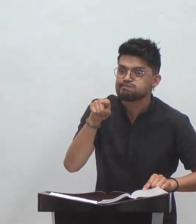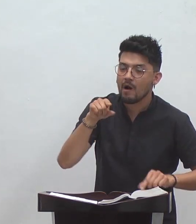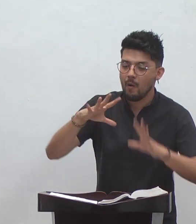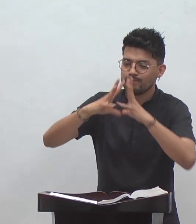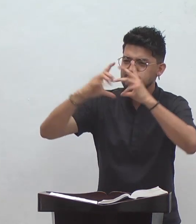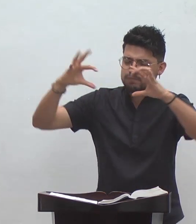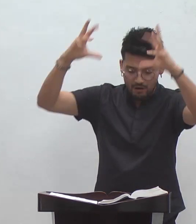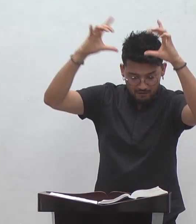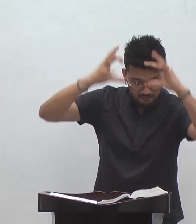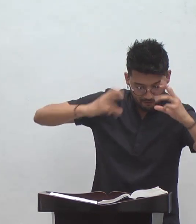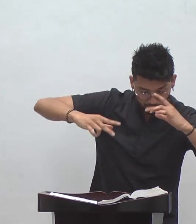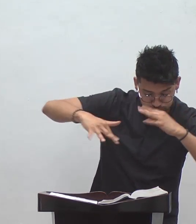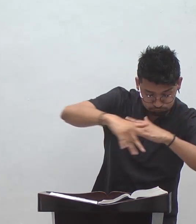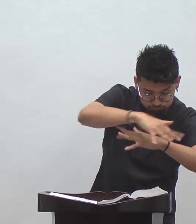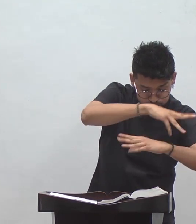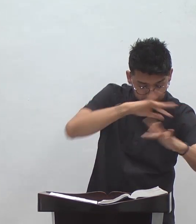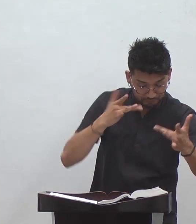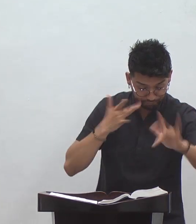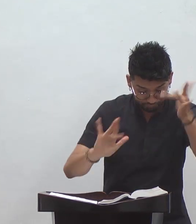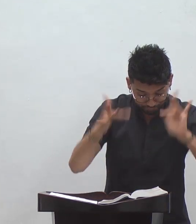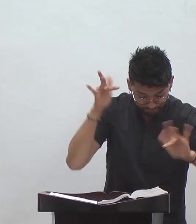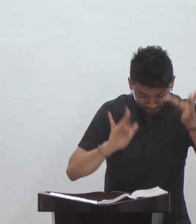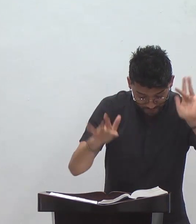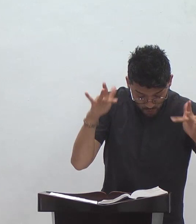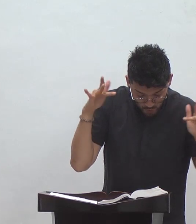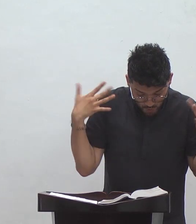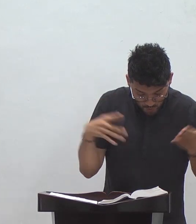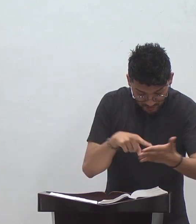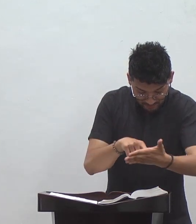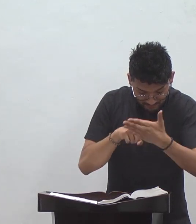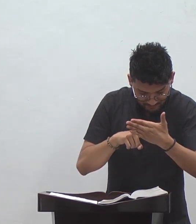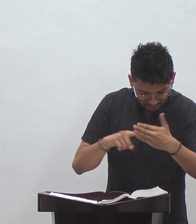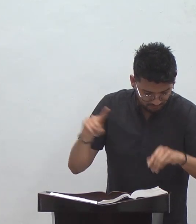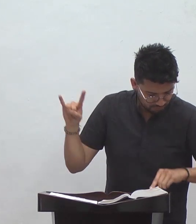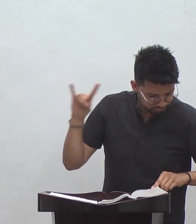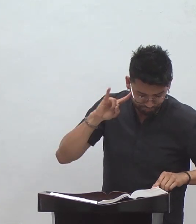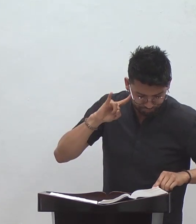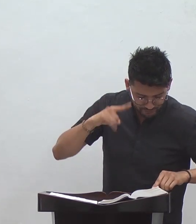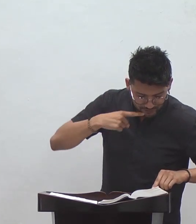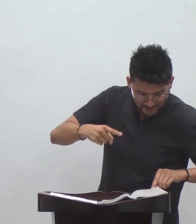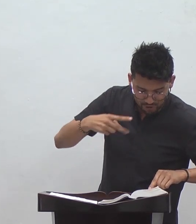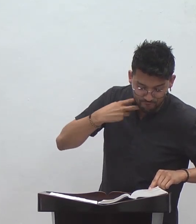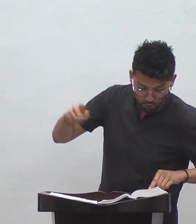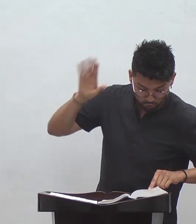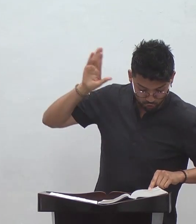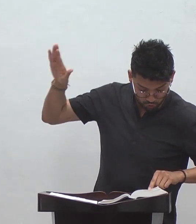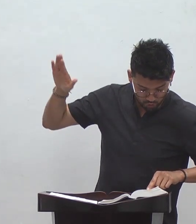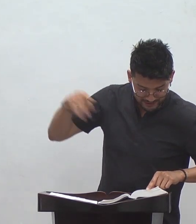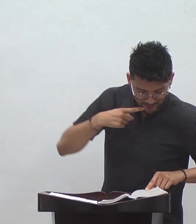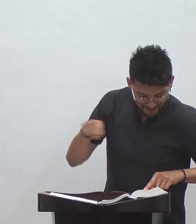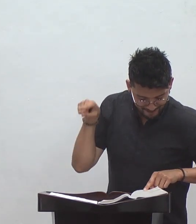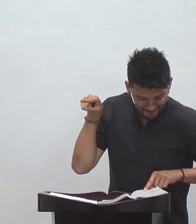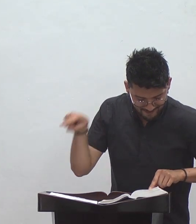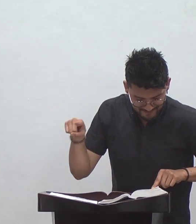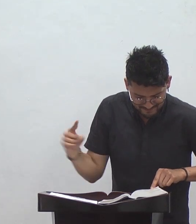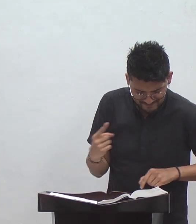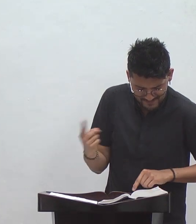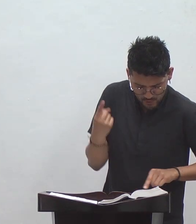Mientras él aún hablaba, una nube de luz los cubrió. Y he aquí una voz desde la nube que decía: Este es mi